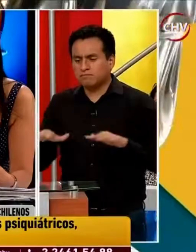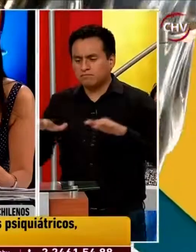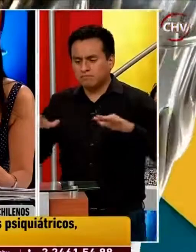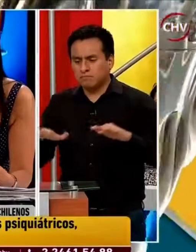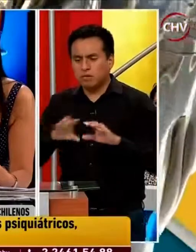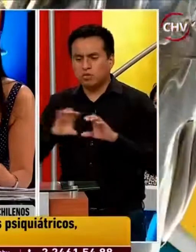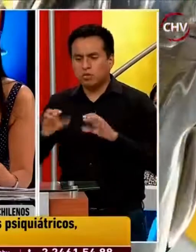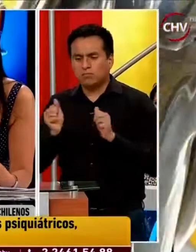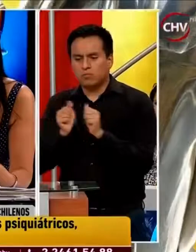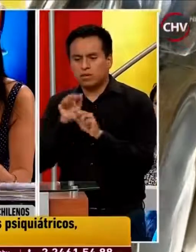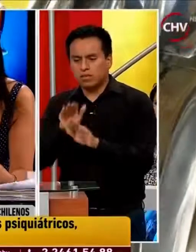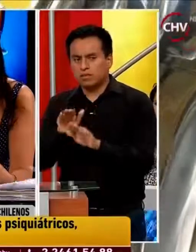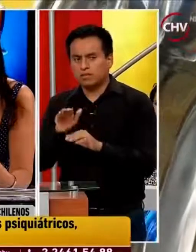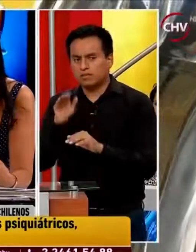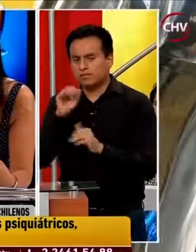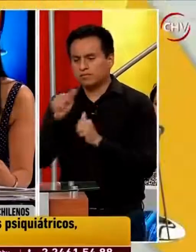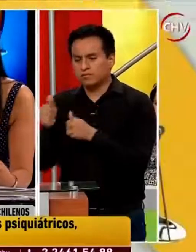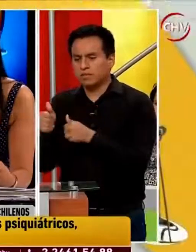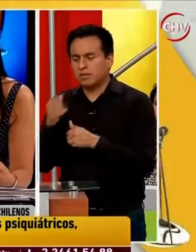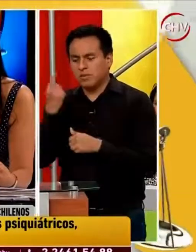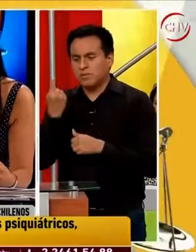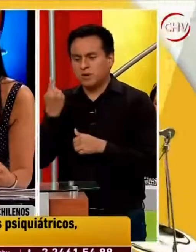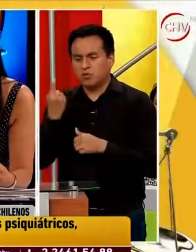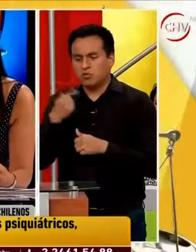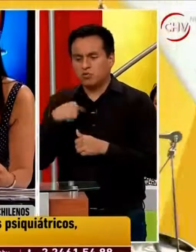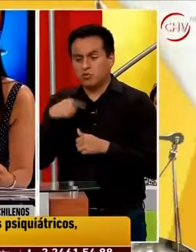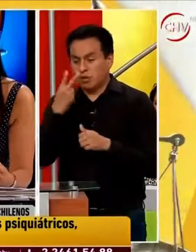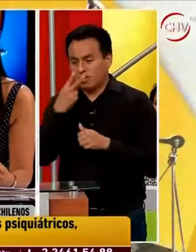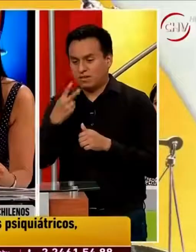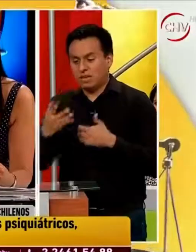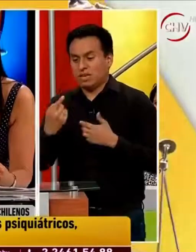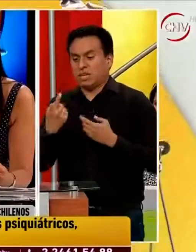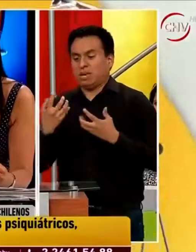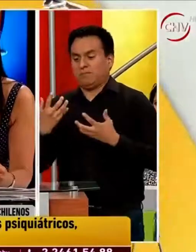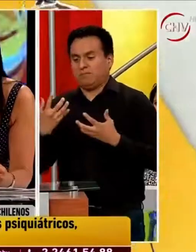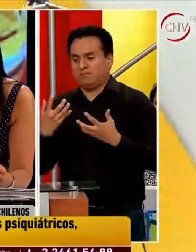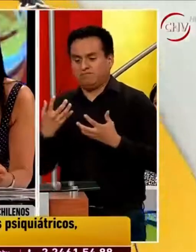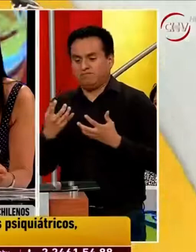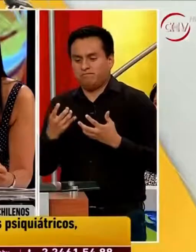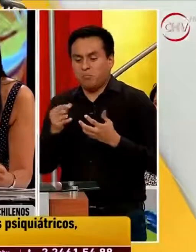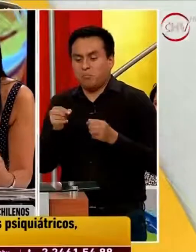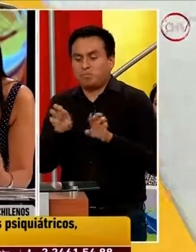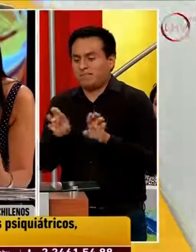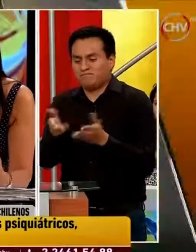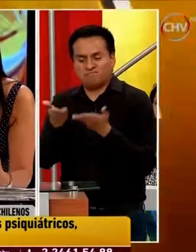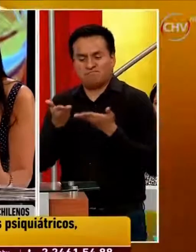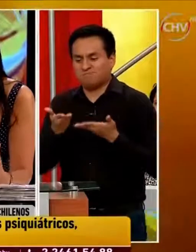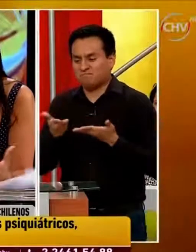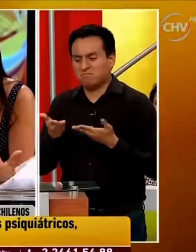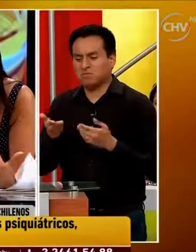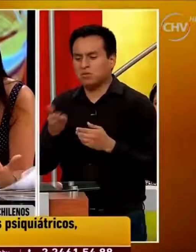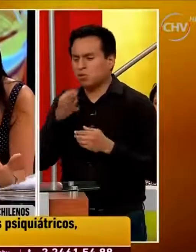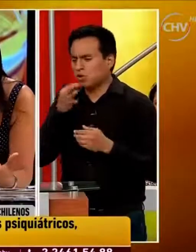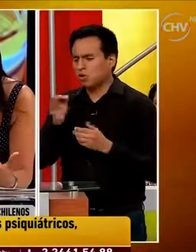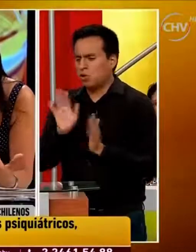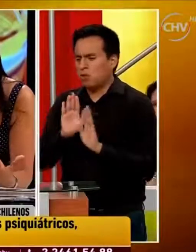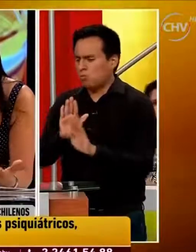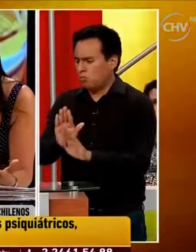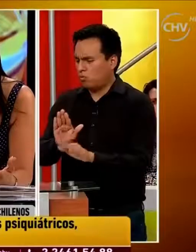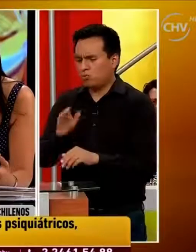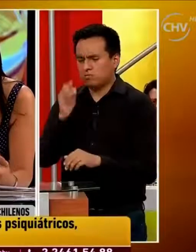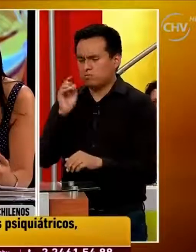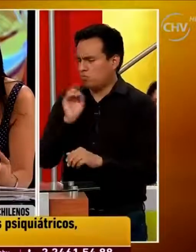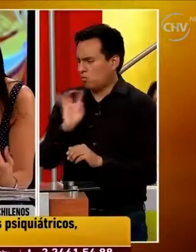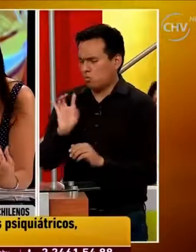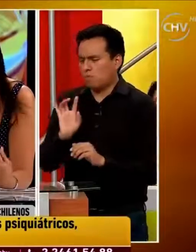cosas por él. Yo creo que esto lo supera. Pero lo primero que él hace es atacarme, sin ni siquiera darme una oportunidad. No estoy justificándolo, no quiero justificarlo.